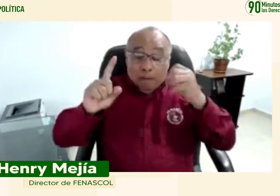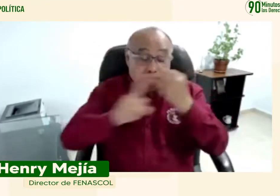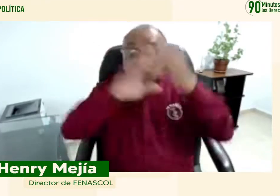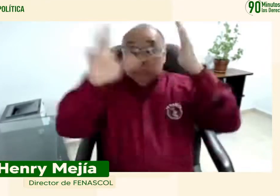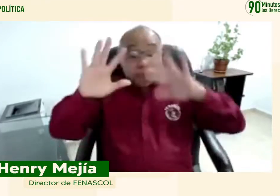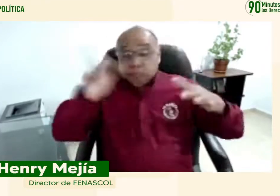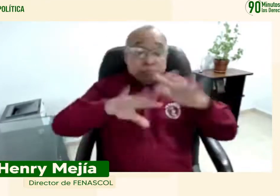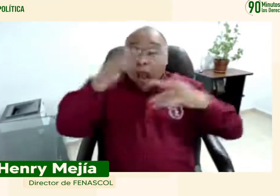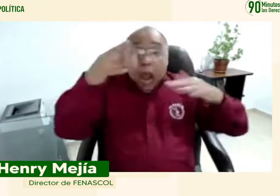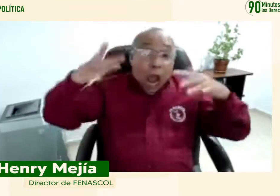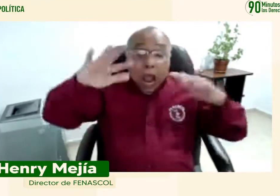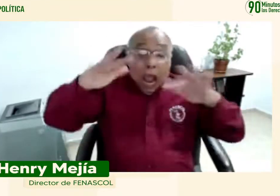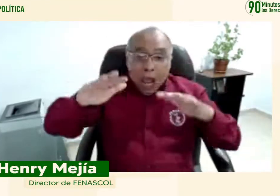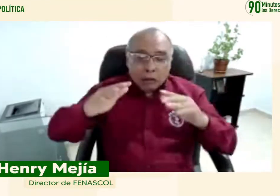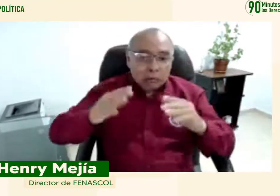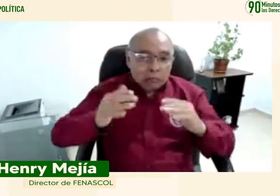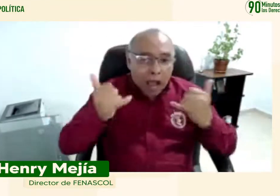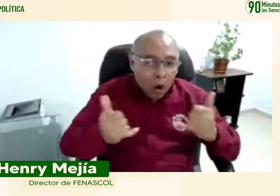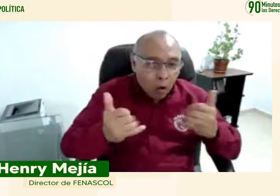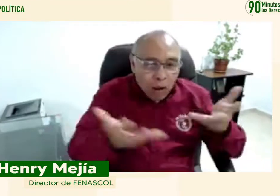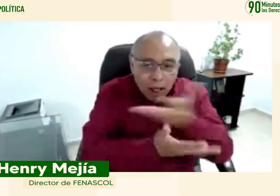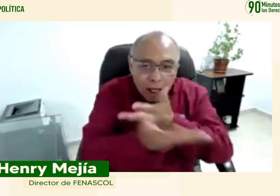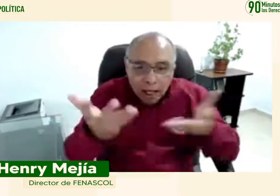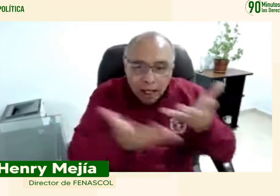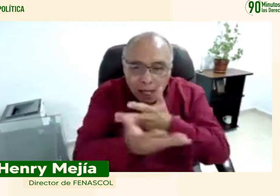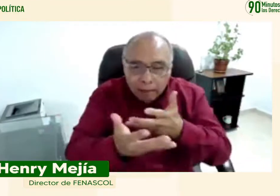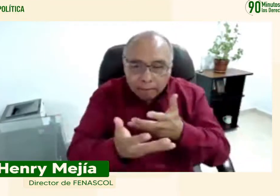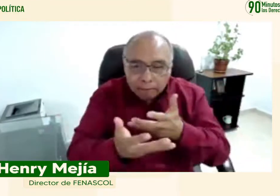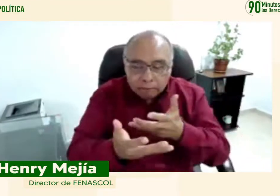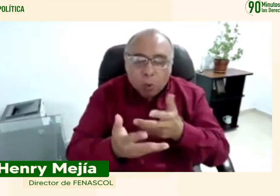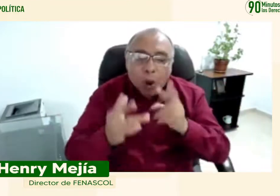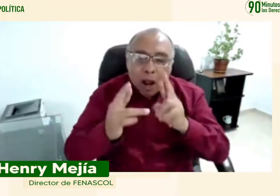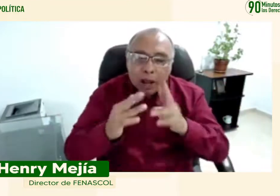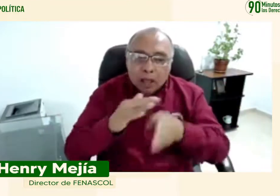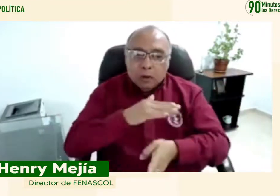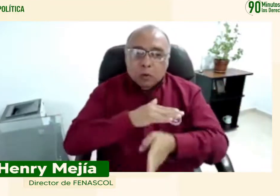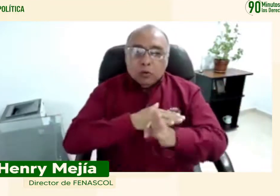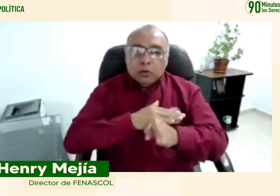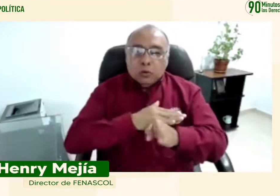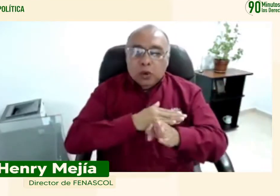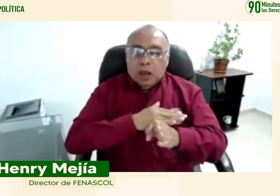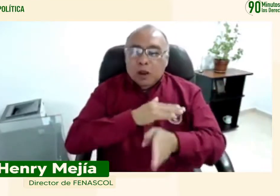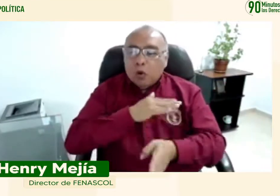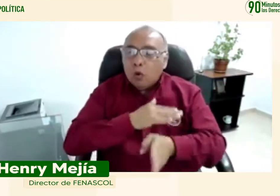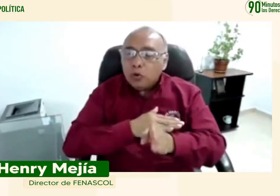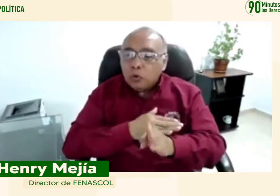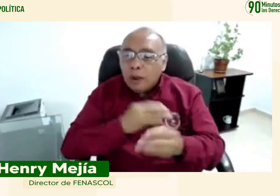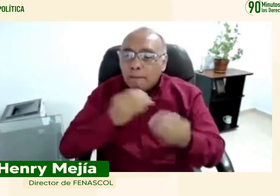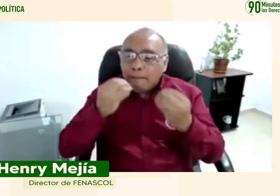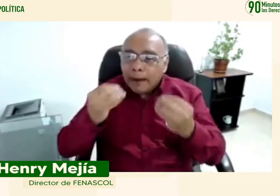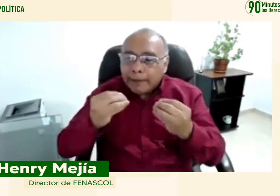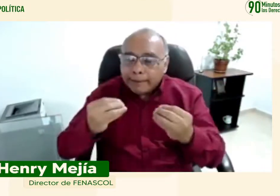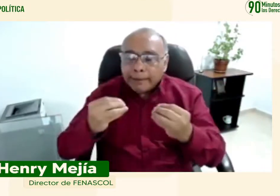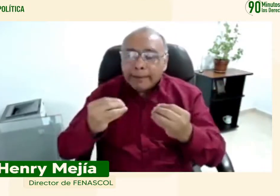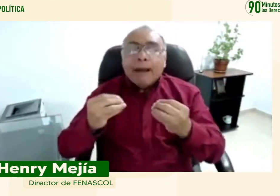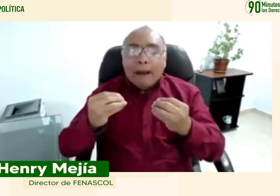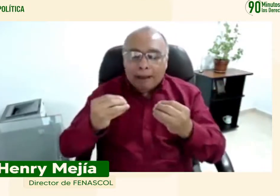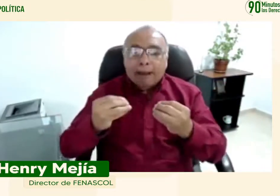contentos porque sabemos que este caos que se generó es algo importante y que también continúe pasando desde la